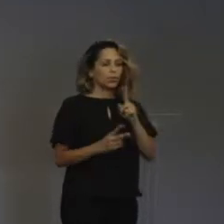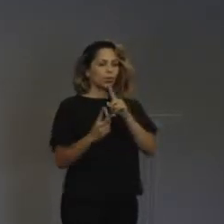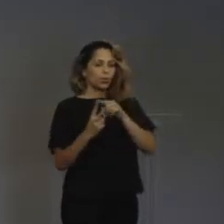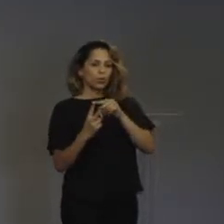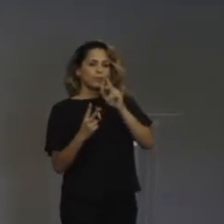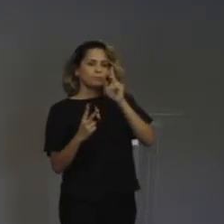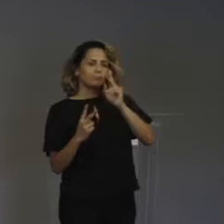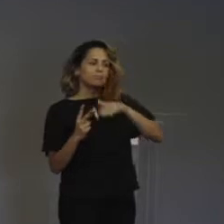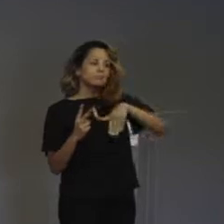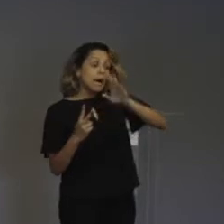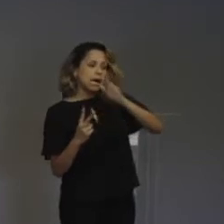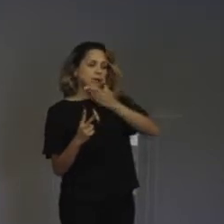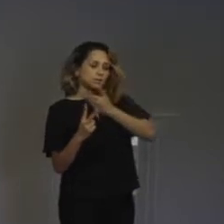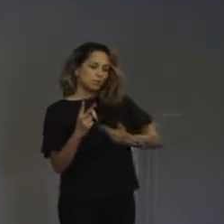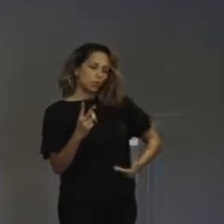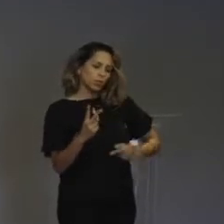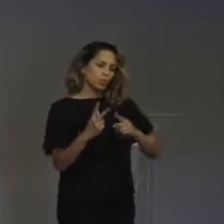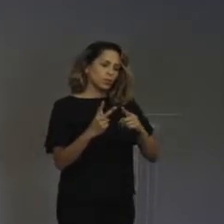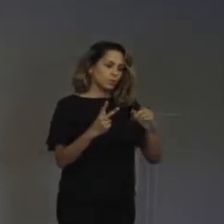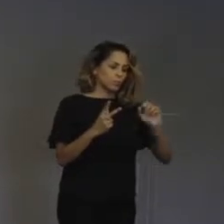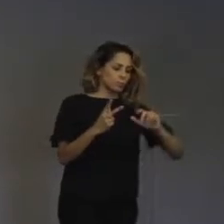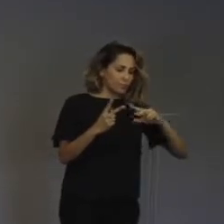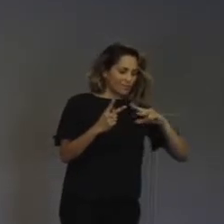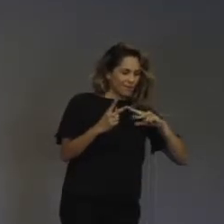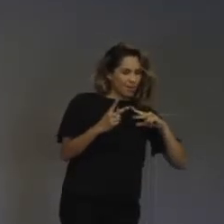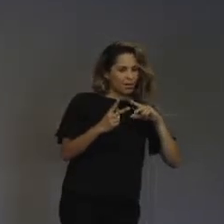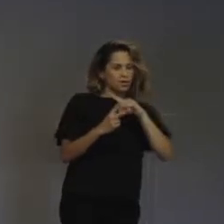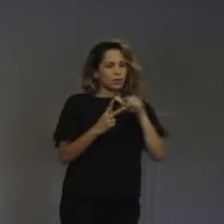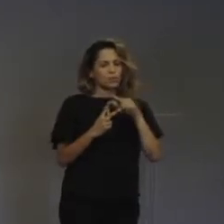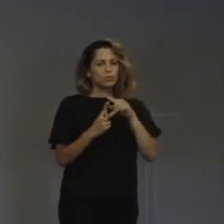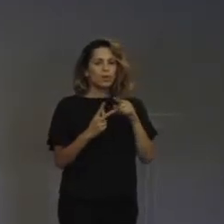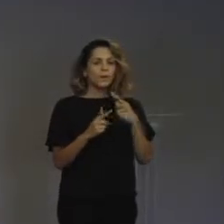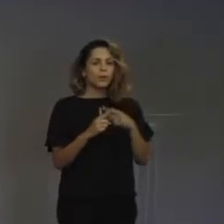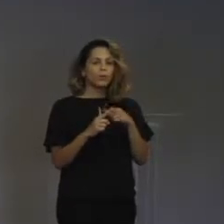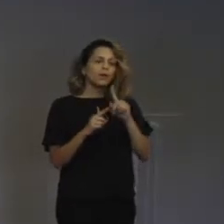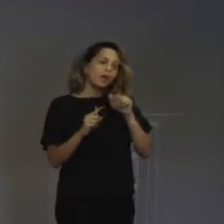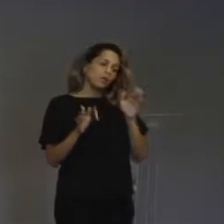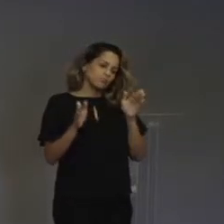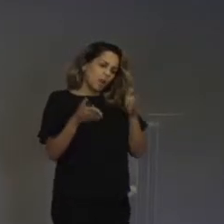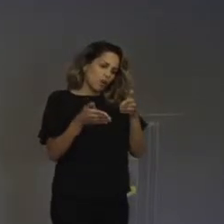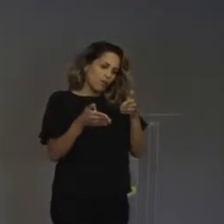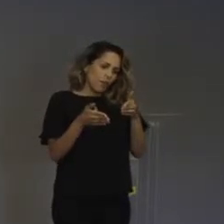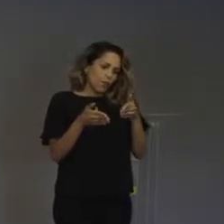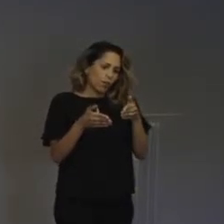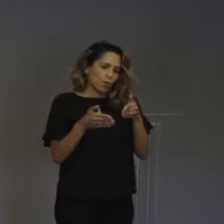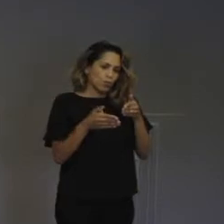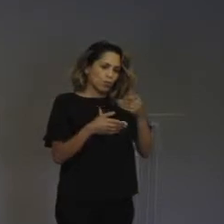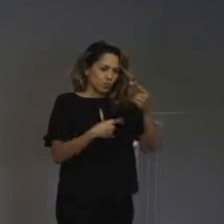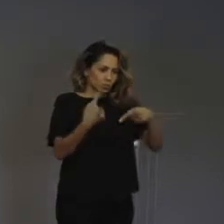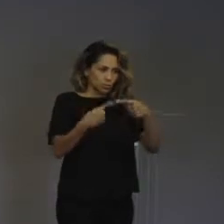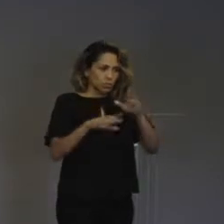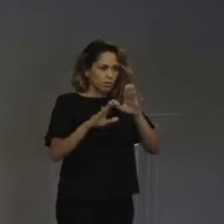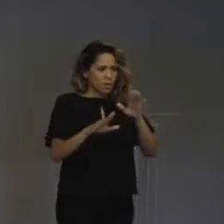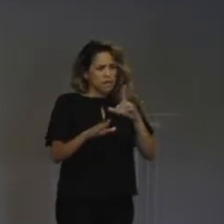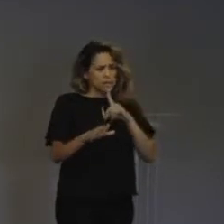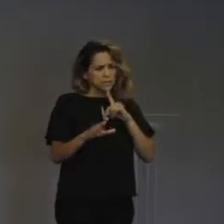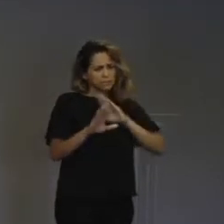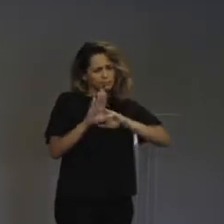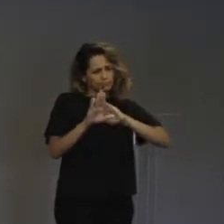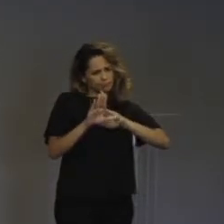público e privado, entre governo e instituições privadas, porque eu acho que era esse o tom da discussão, mas muito do que a gente trazia tinha